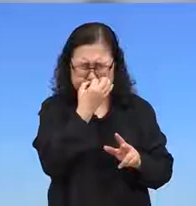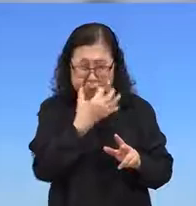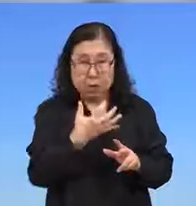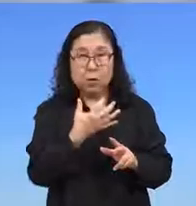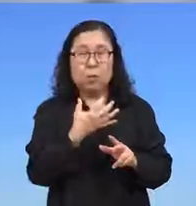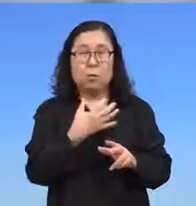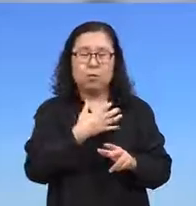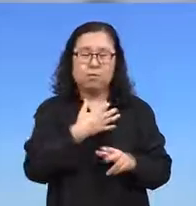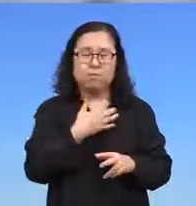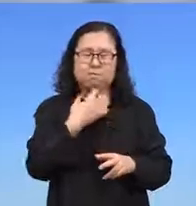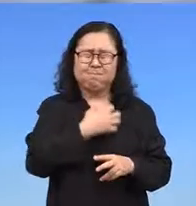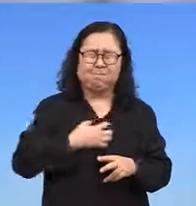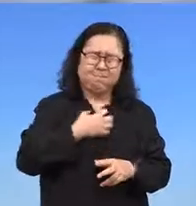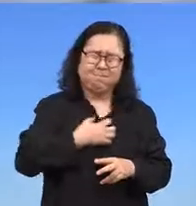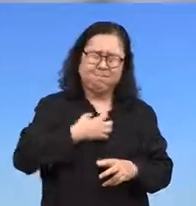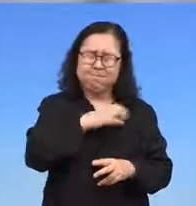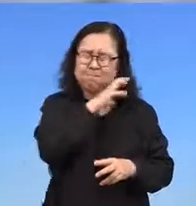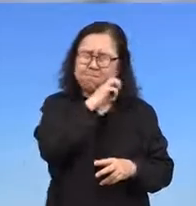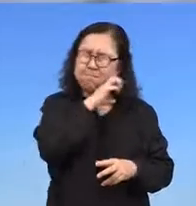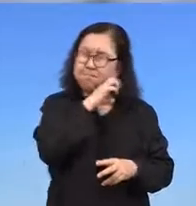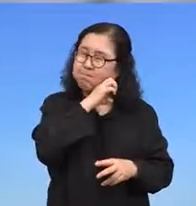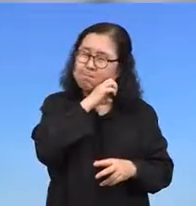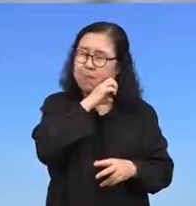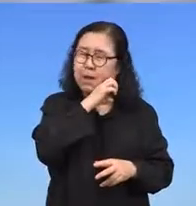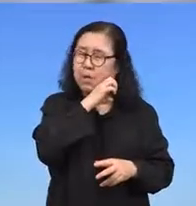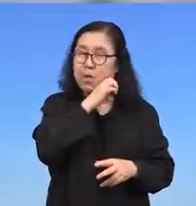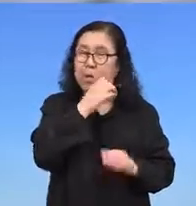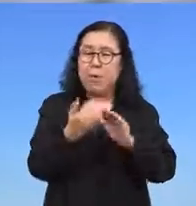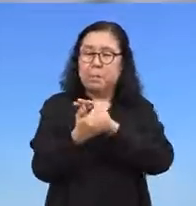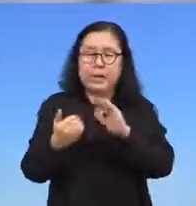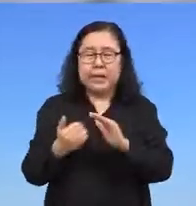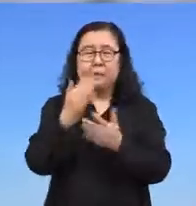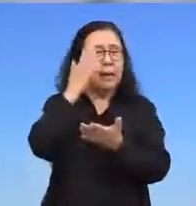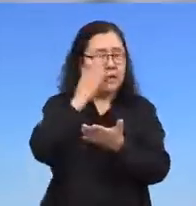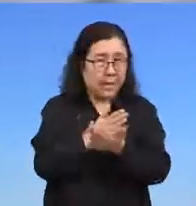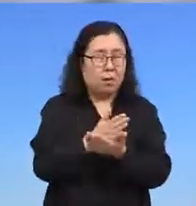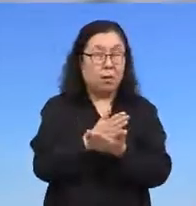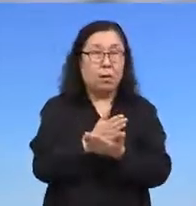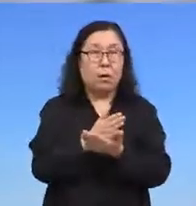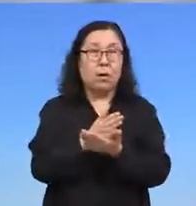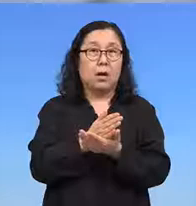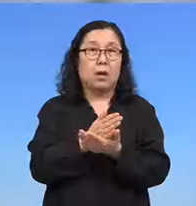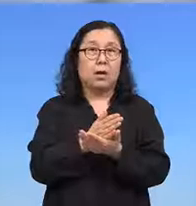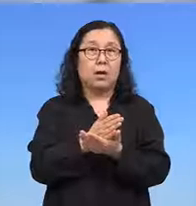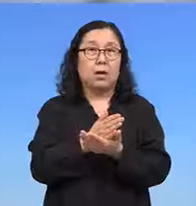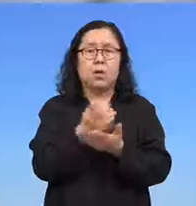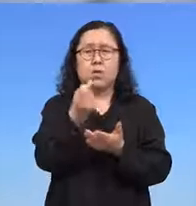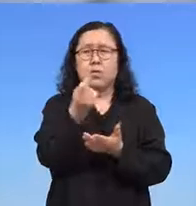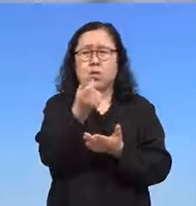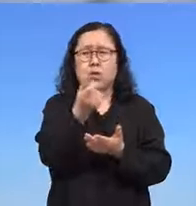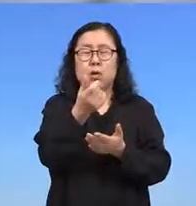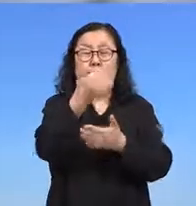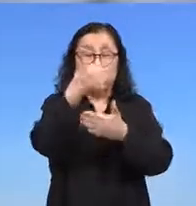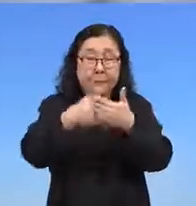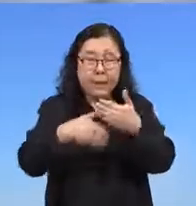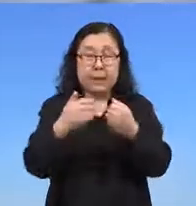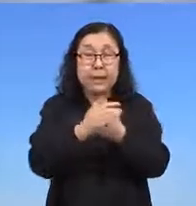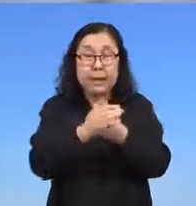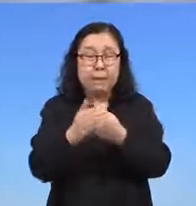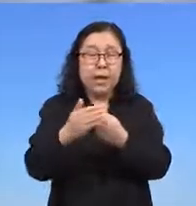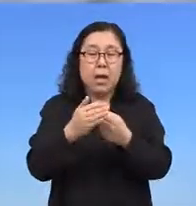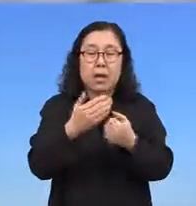우울하고 힘들고 괴로워하고 불평하고 그 당겨서 하지 마시고, 이제 얼마 남지 않았기 때문에